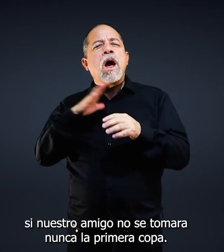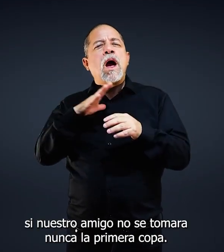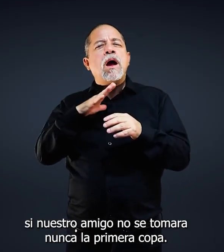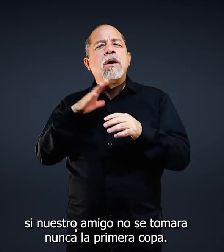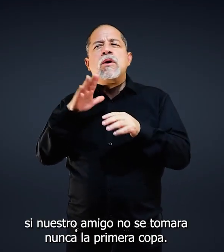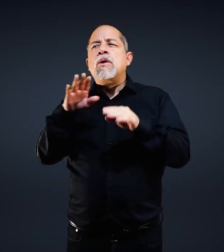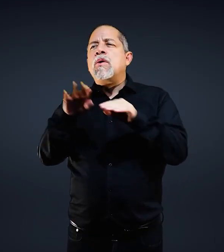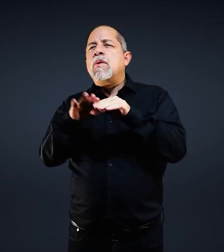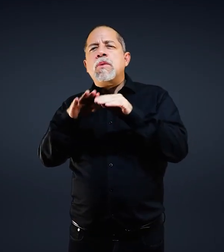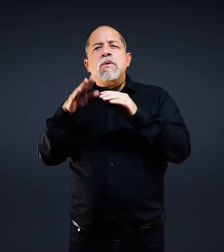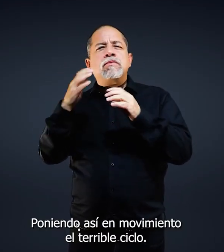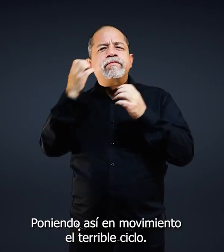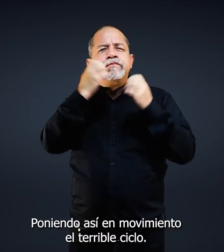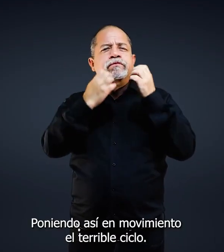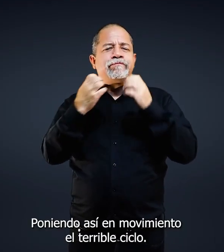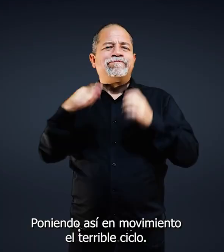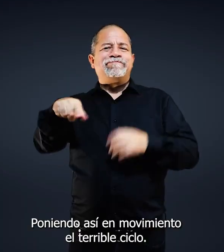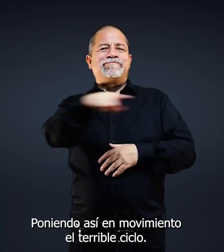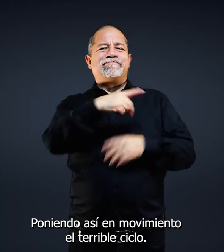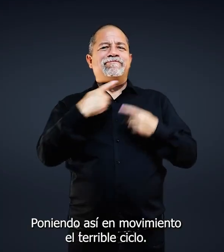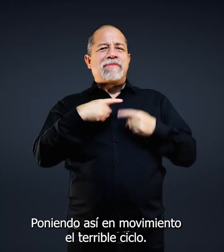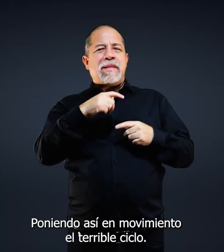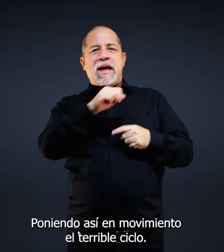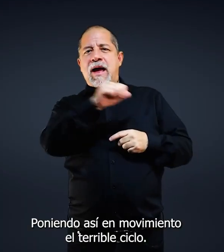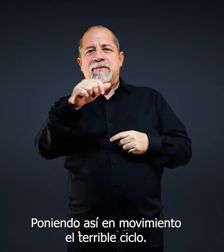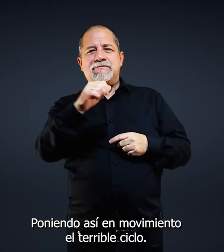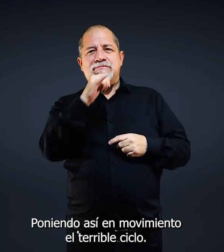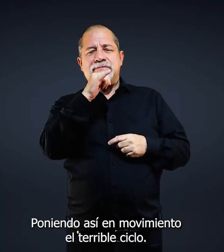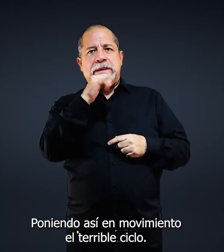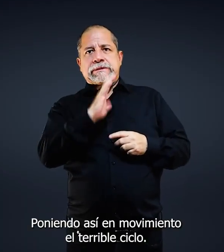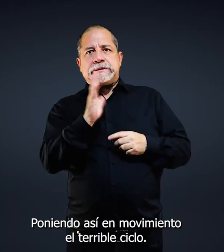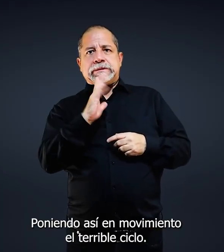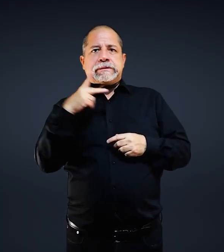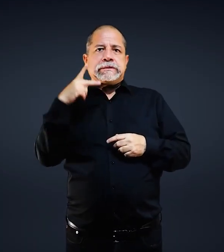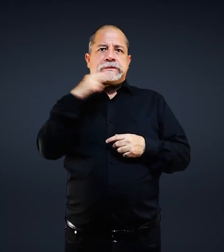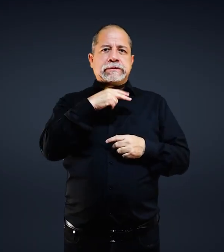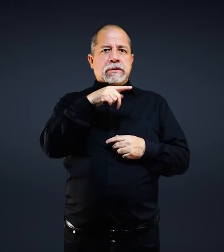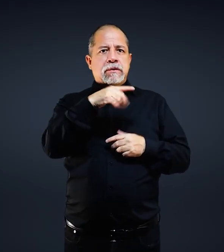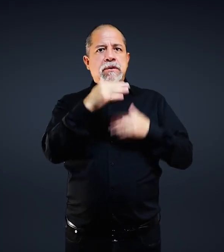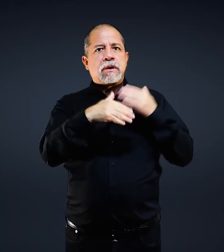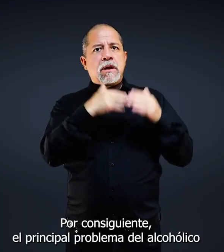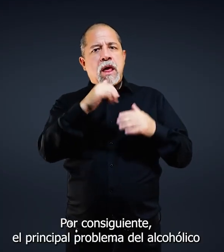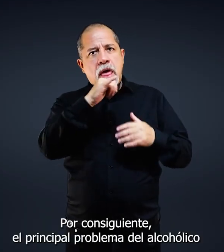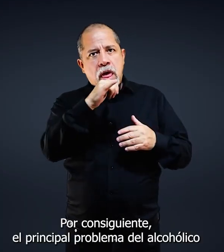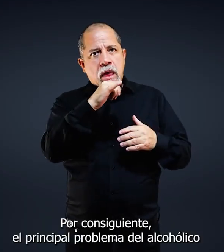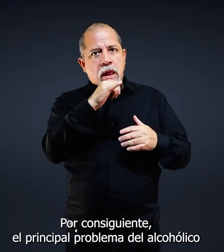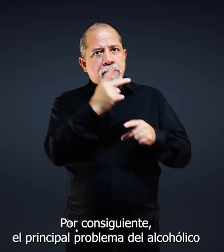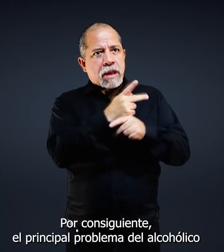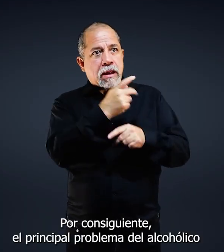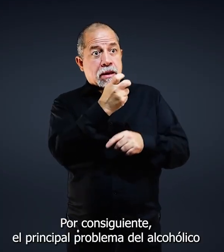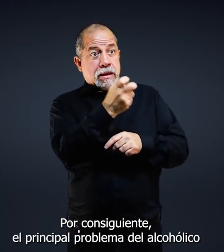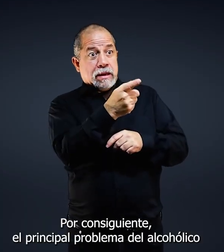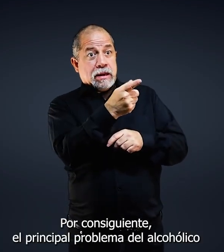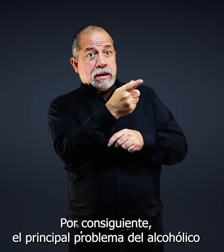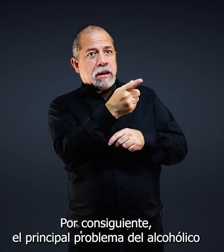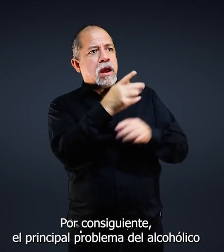copa, poniendo así en movimiento el terrible ciclo. Por consiguiente, el principal problema